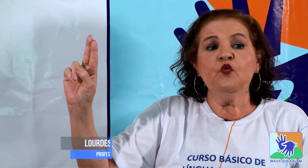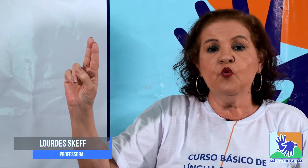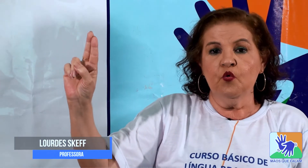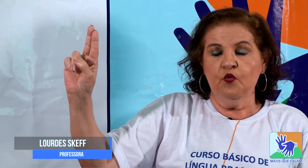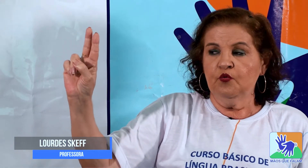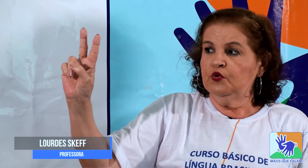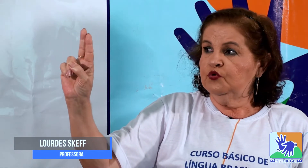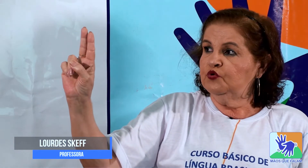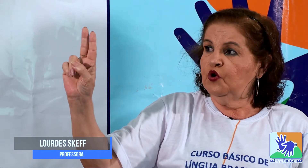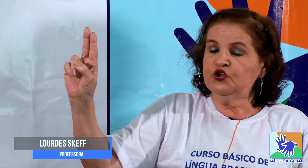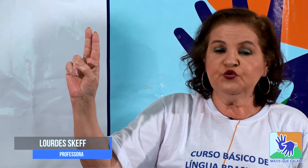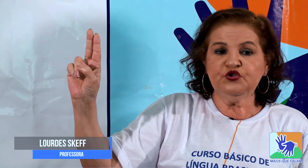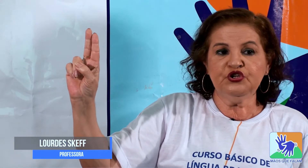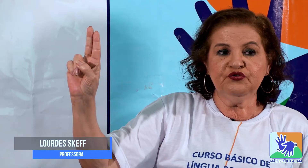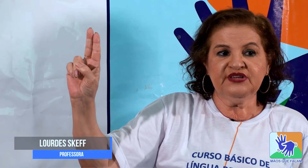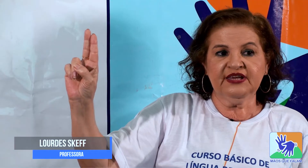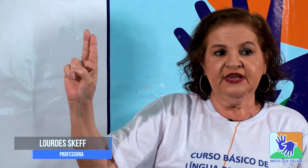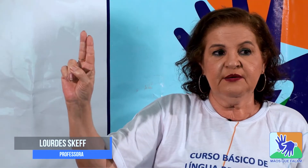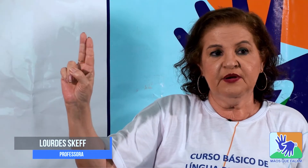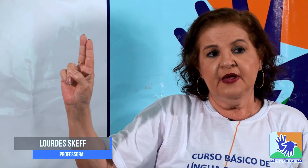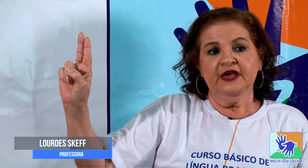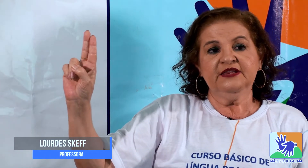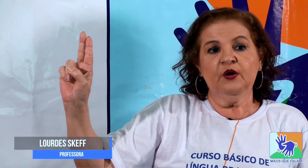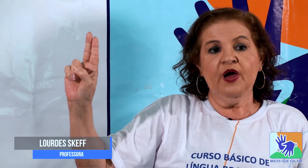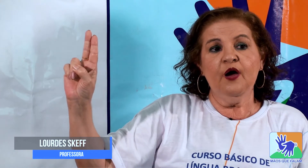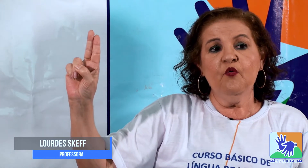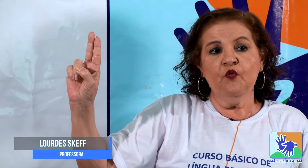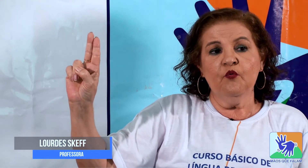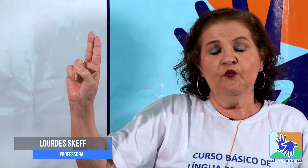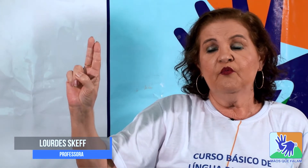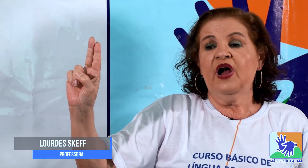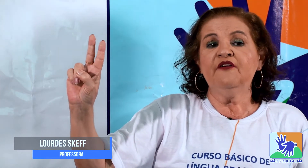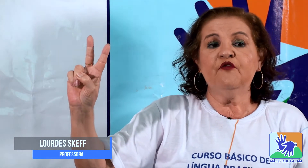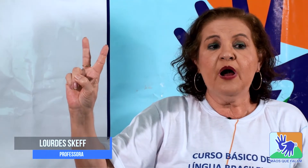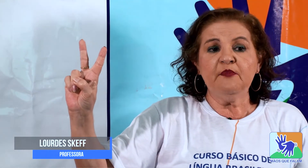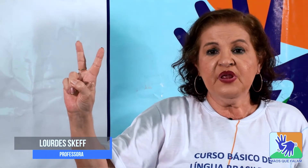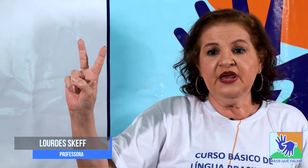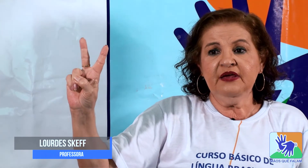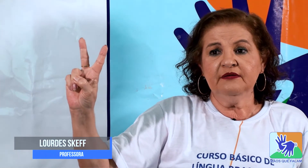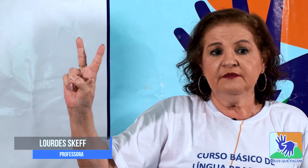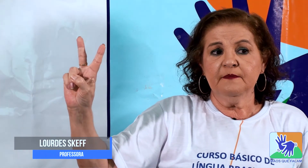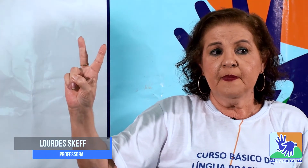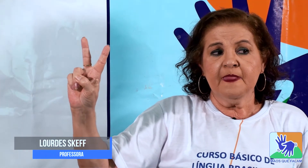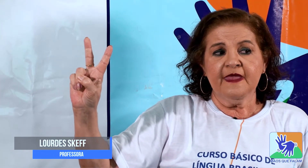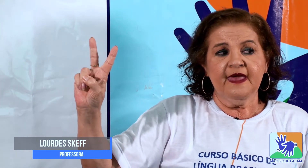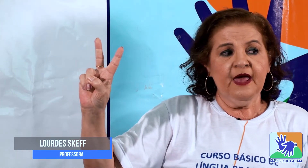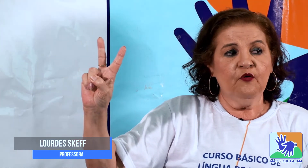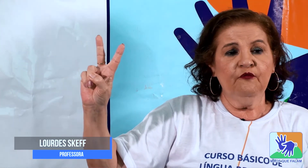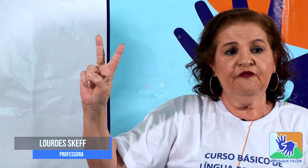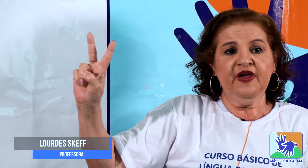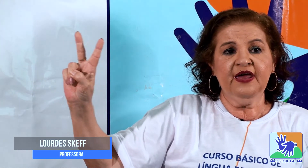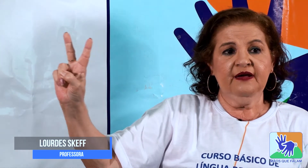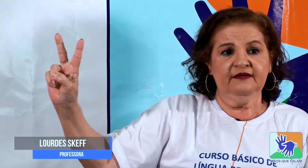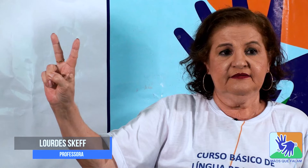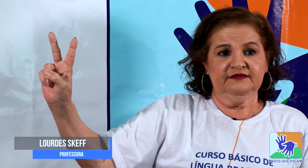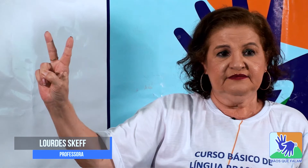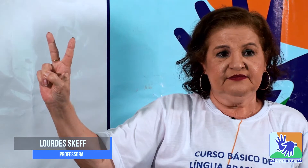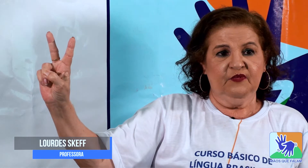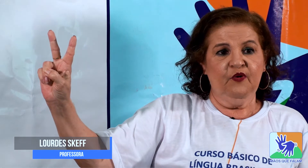o U, 2 juntinhos aqui. Então, é o U. Aí vou abrir, é o V.